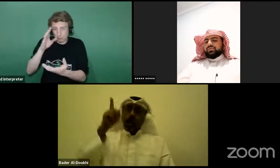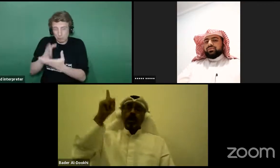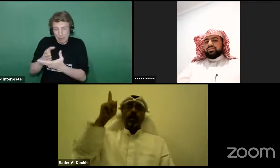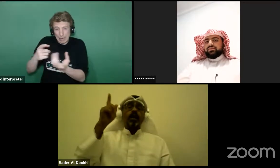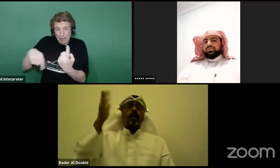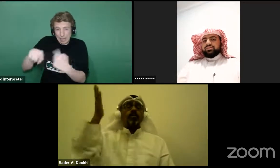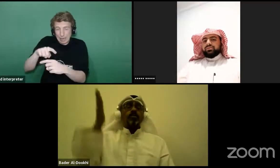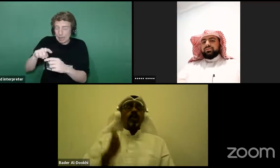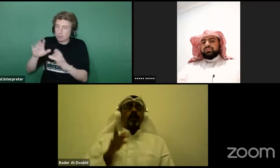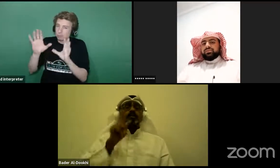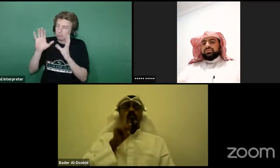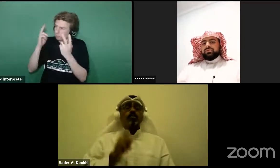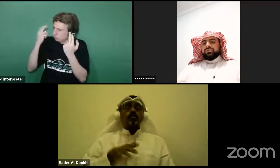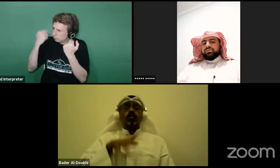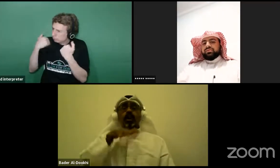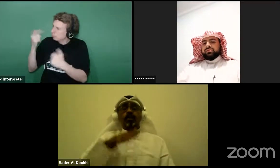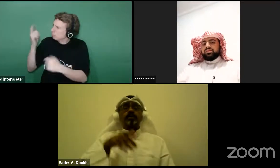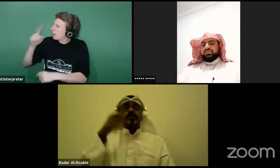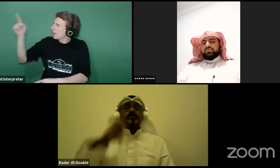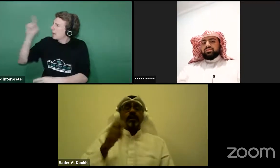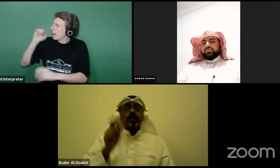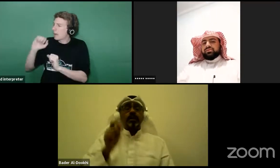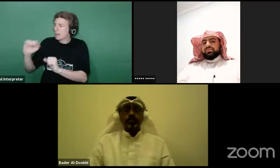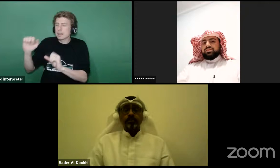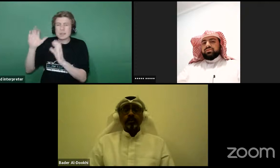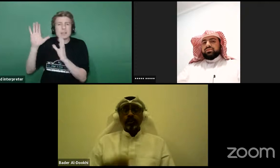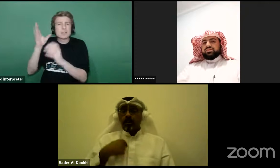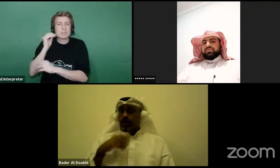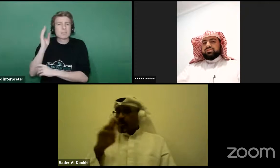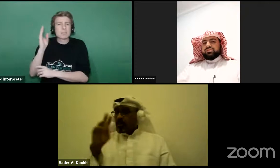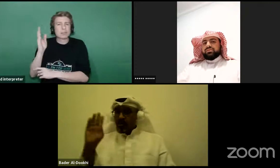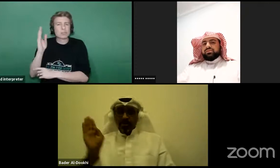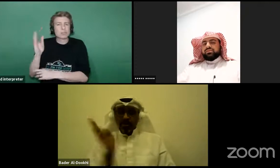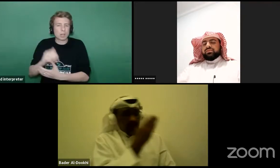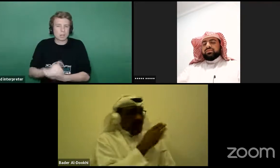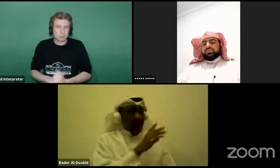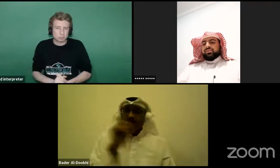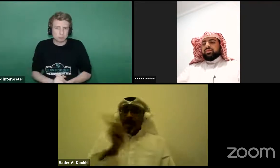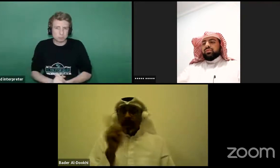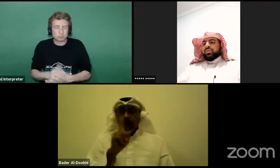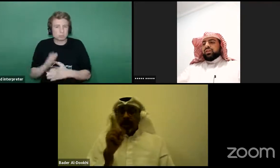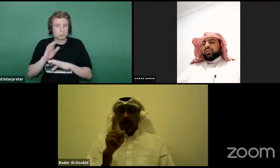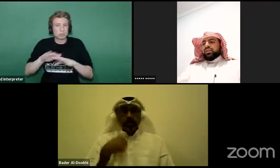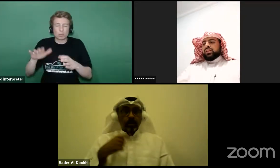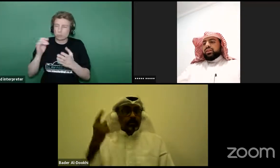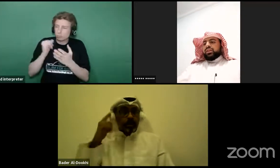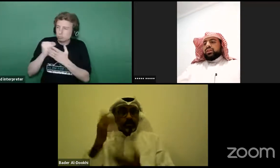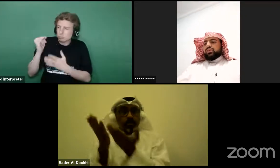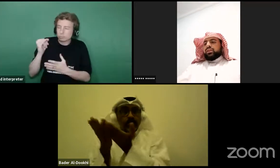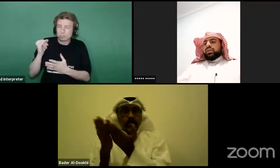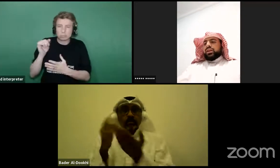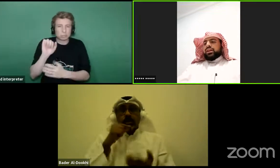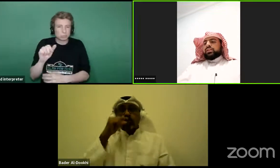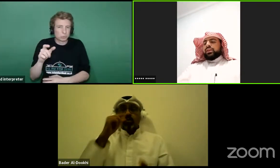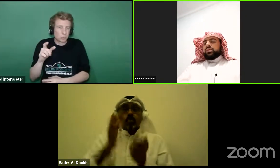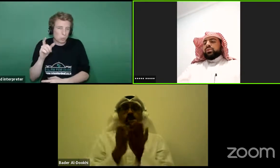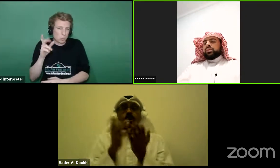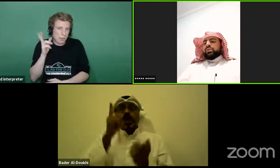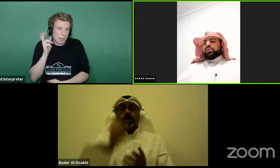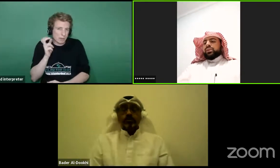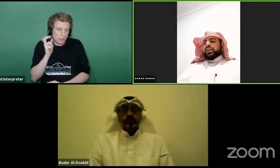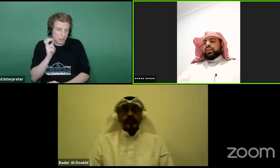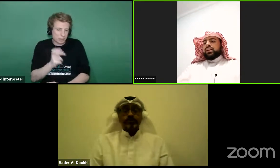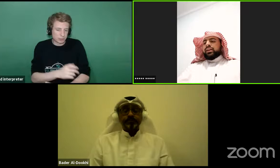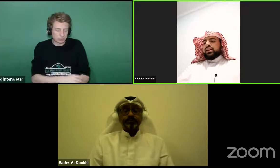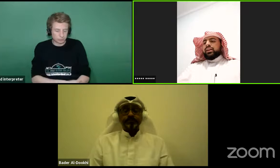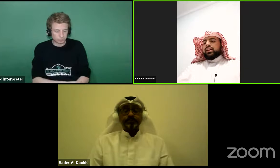peace and blessings be upon him, and turn not away from him while you are hearing. ولا